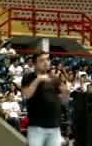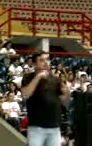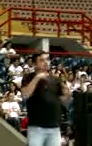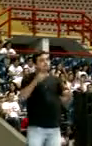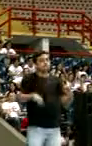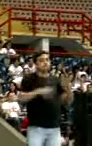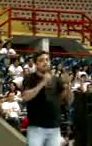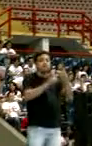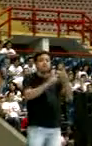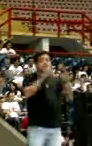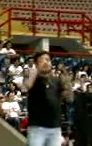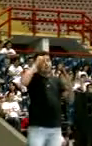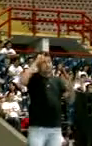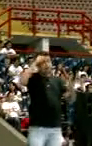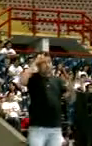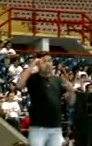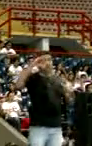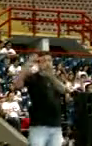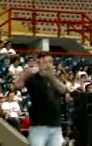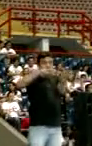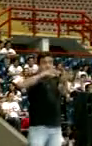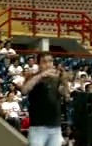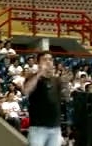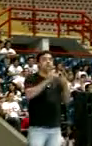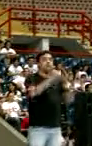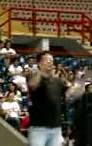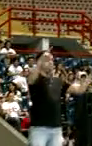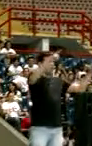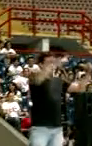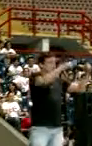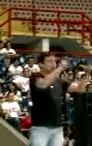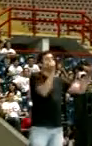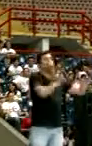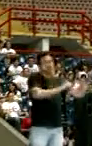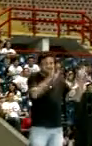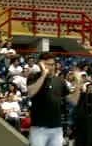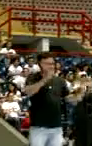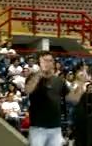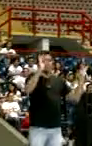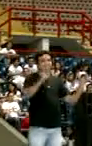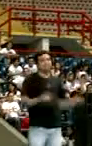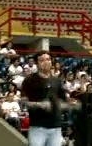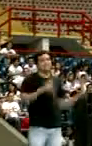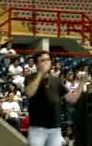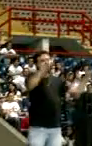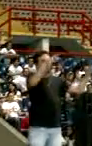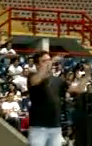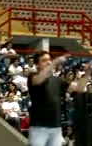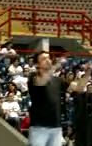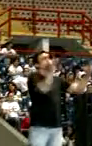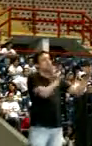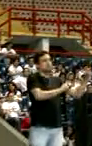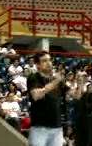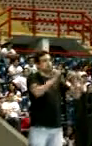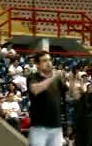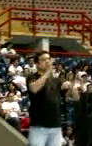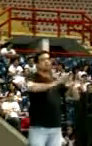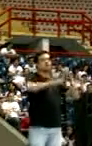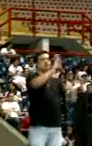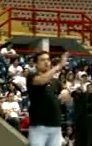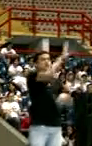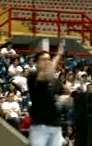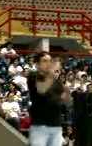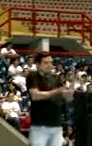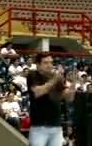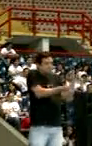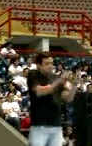Não conseguiram evitar o avanço do Islã. Agora, diminuiu a população, com certeza. Que os europeus se especializaram em